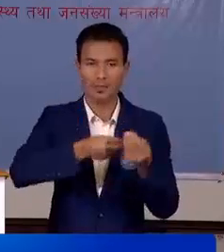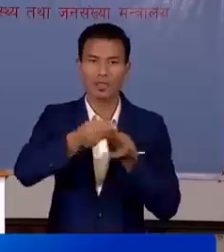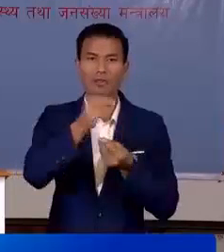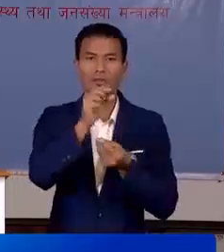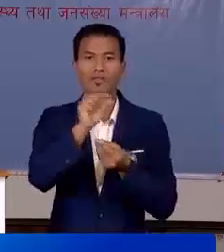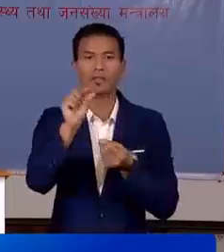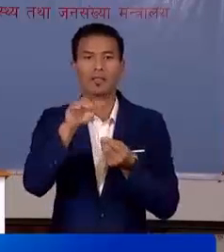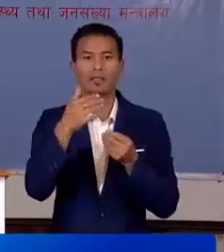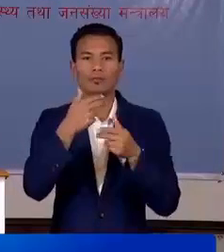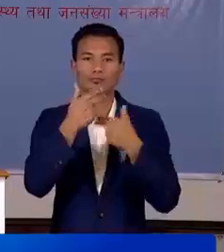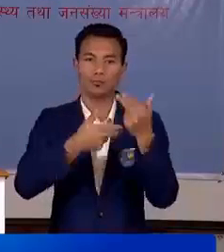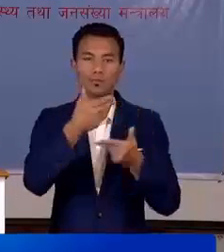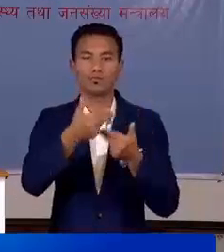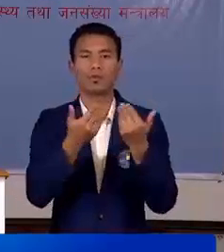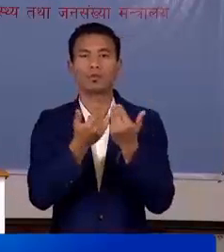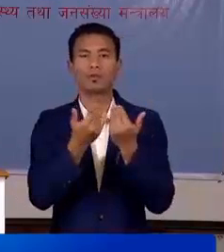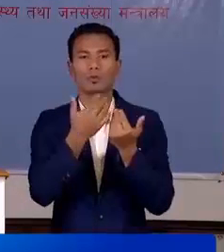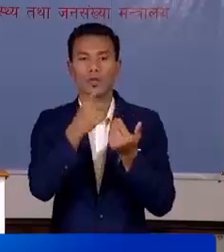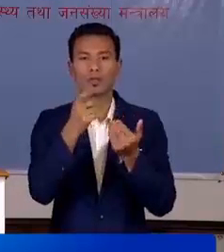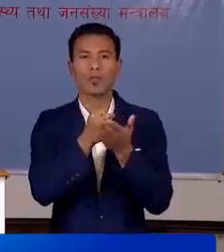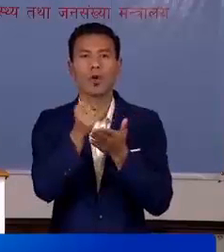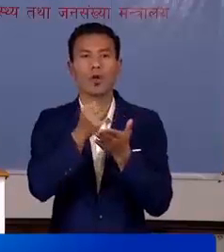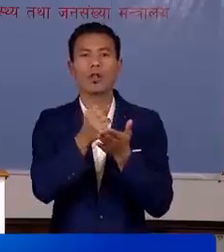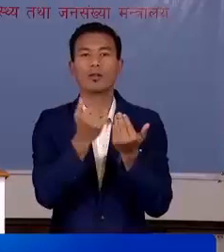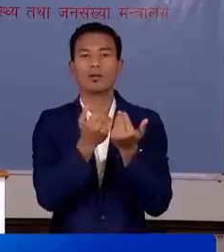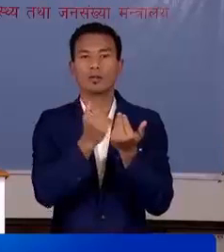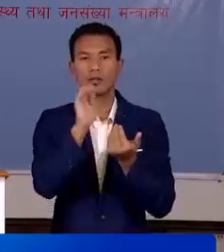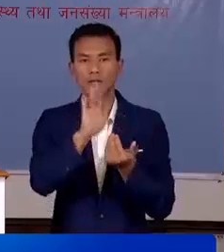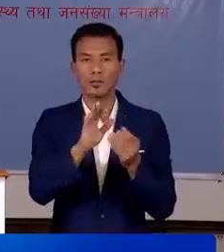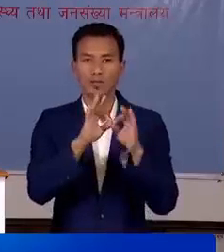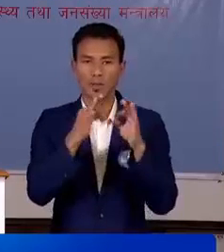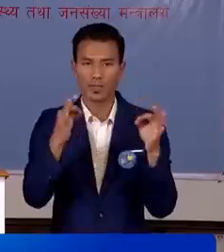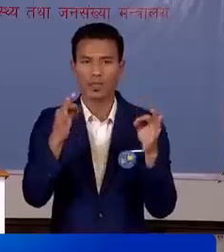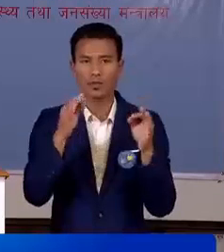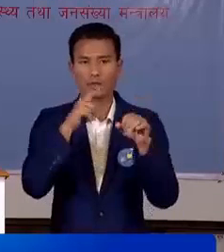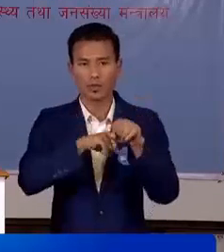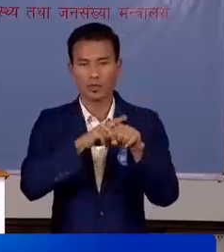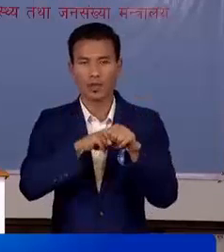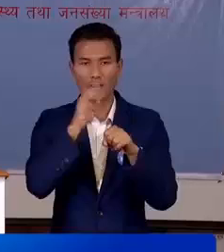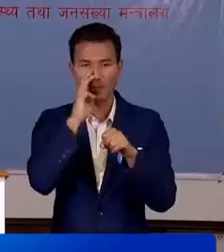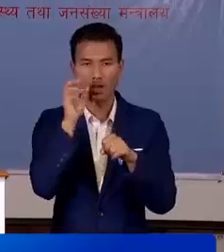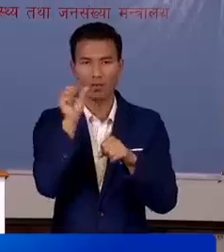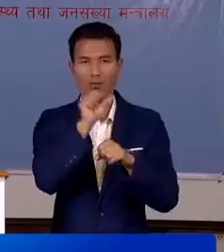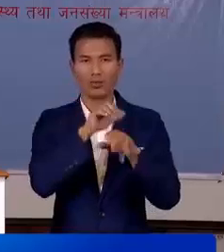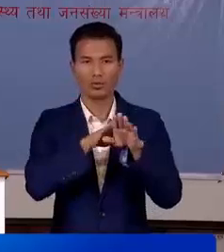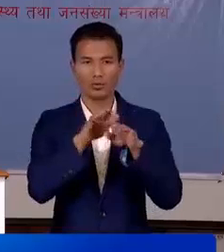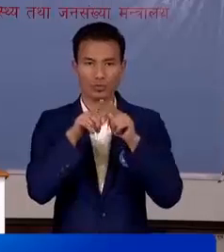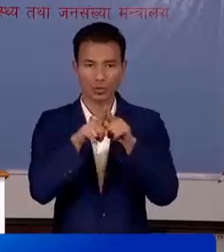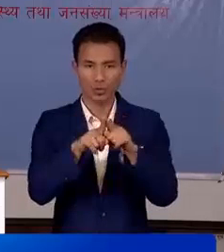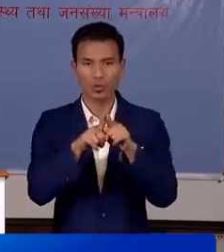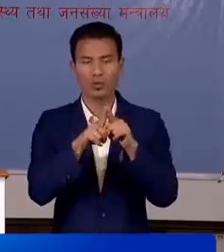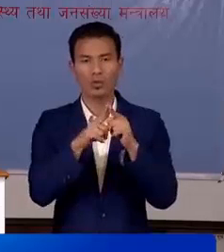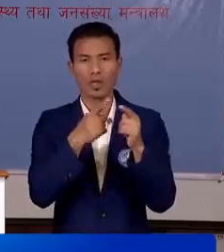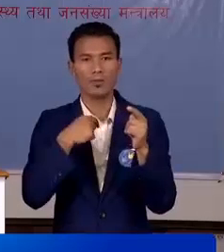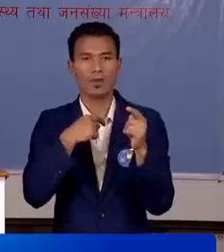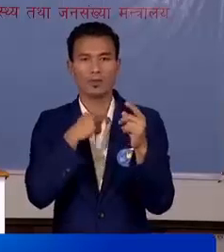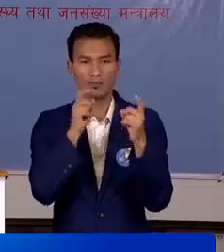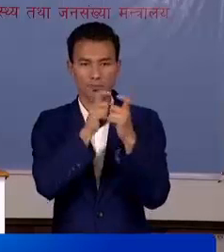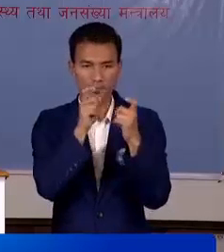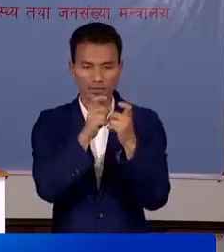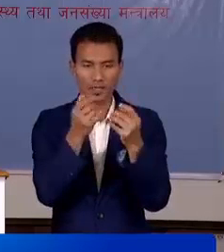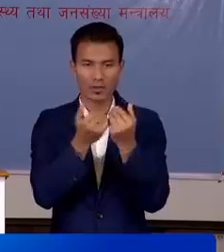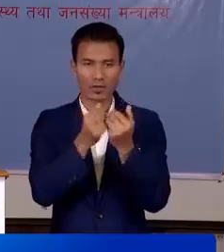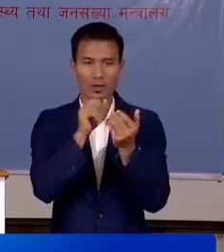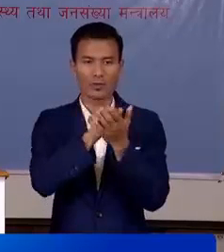अबस्ता लाई शुचारू गर्न लाई पहल गरी रहे गाचुमर बिविन्न समयमा उनियोरू संग वर्चुल मीटिंग अरू गरे रा